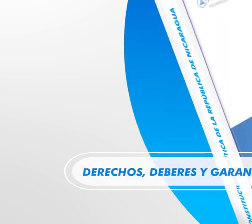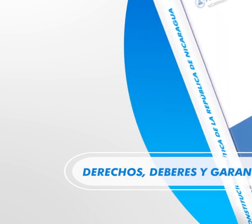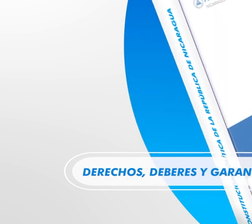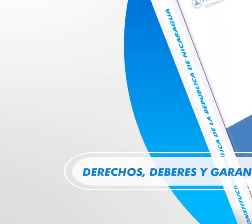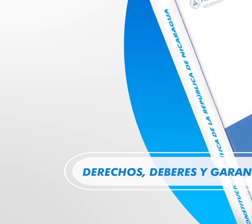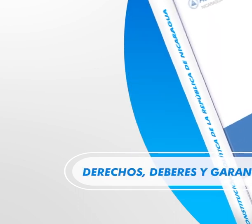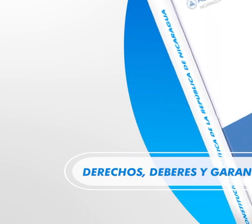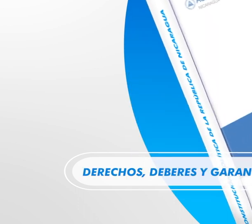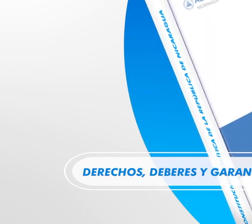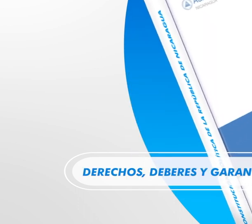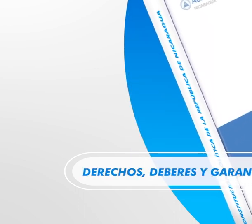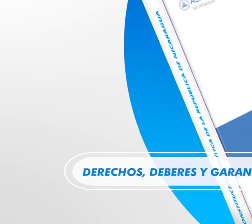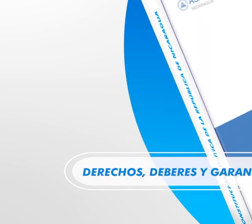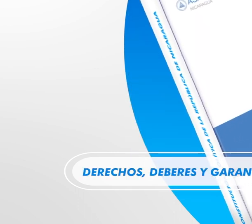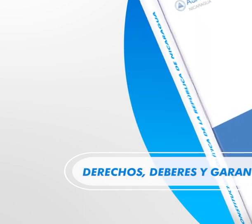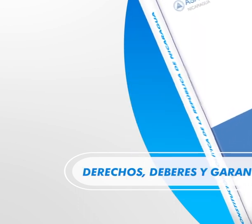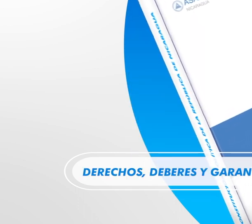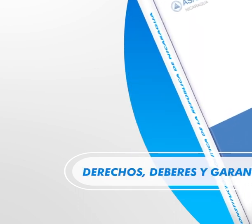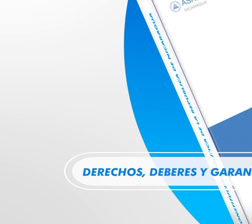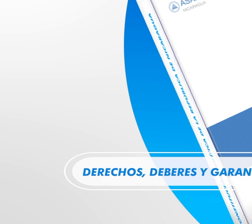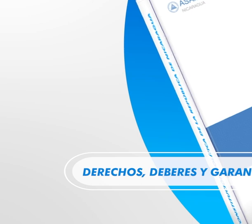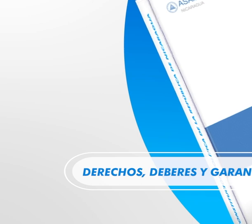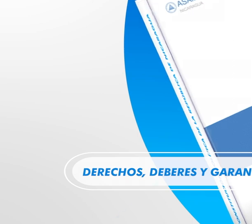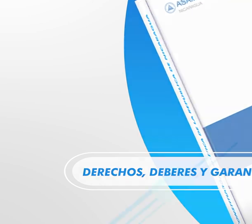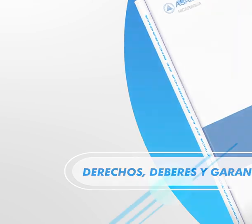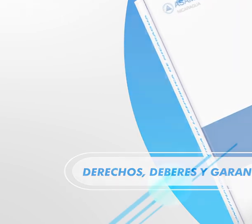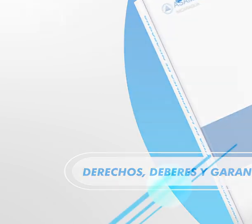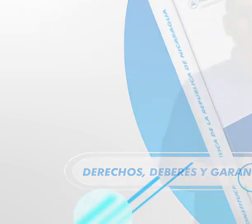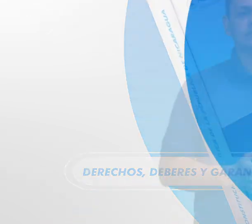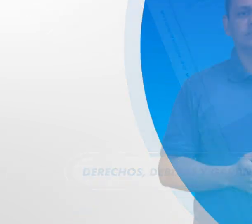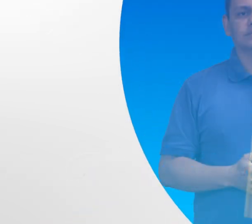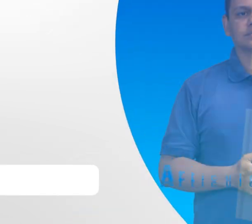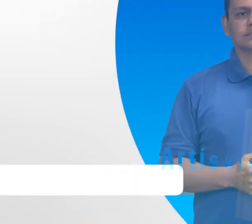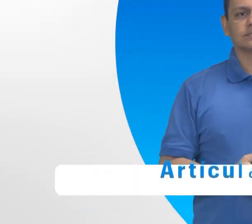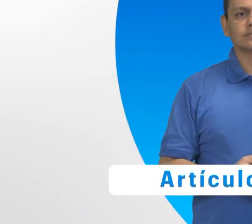Derechos, deberes y garantías del pueblo nicaragüense.